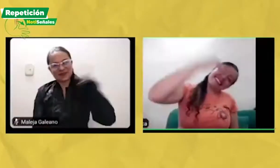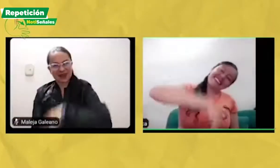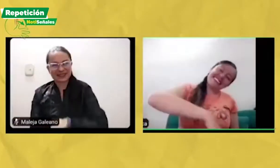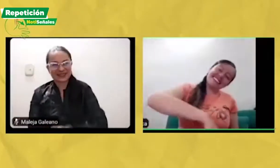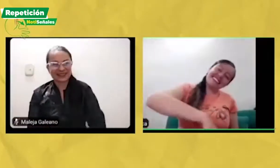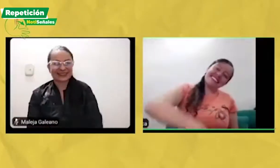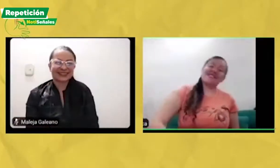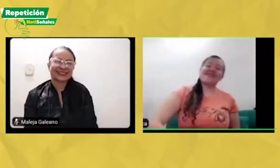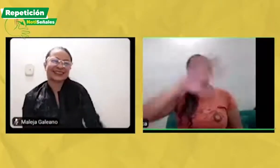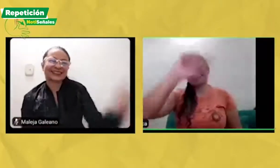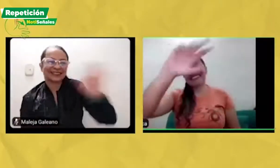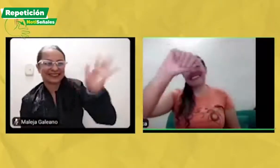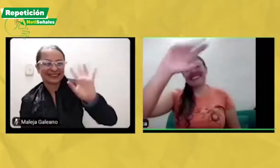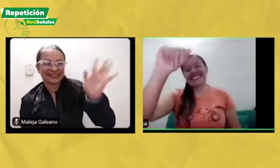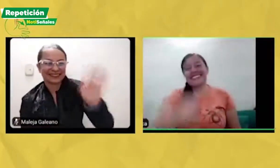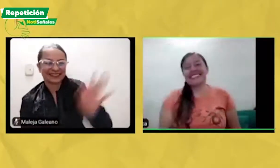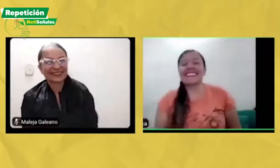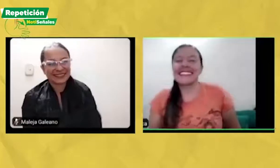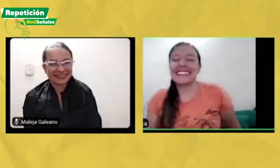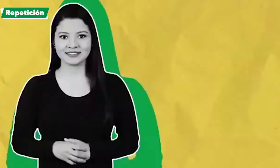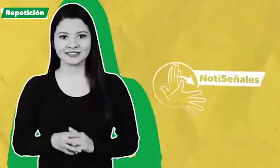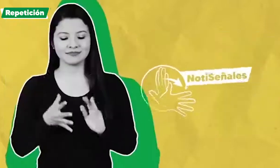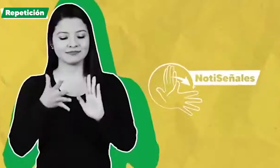Vamos Hasta Pronto